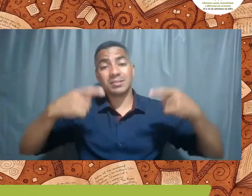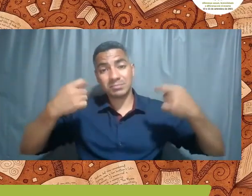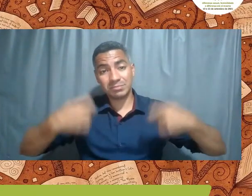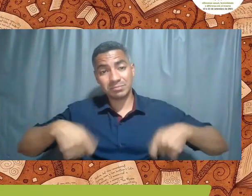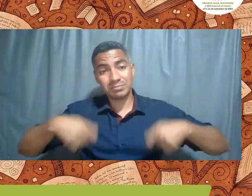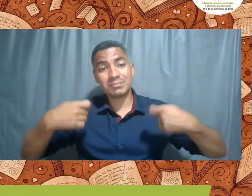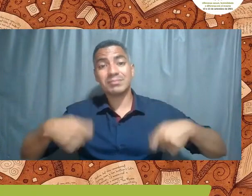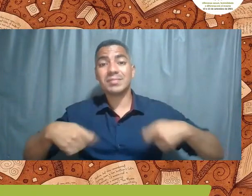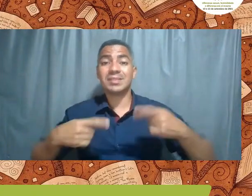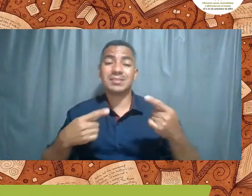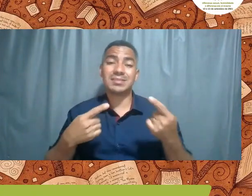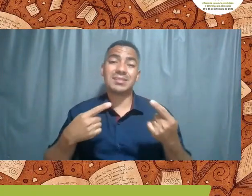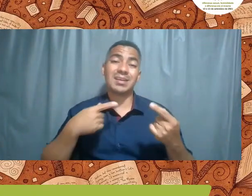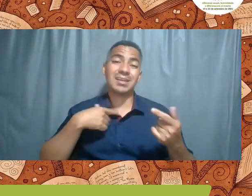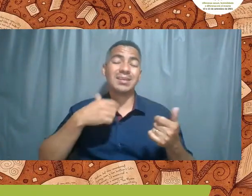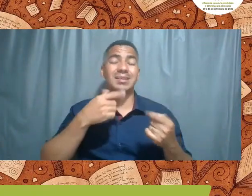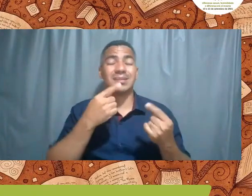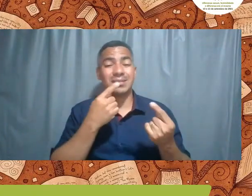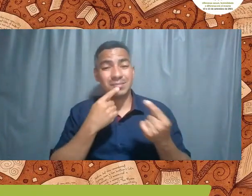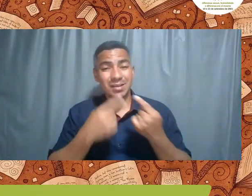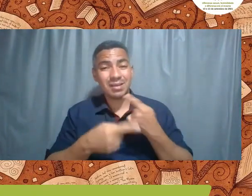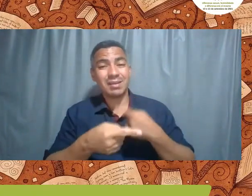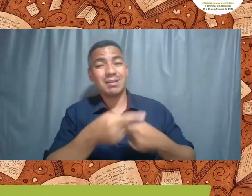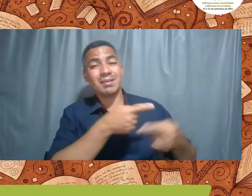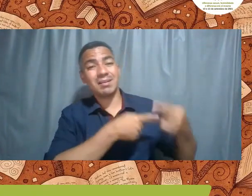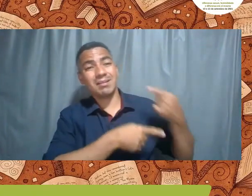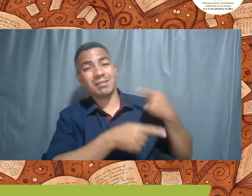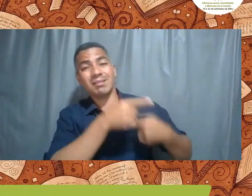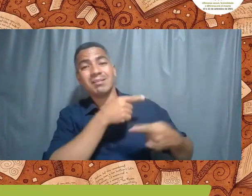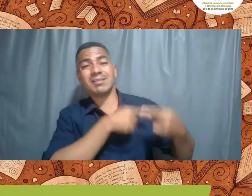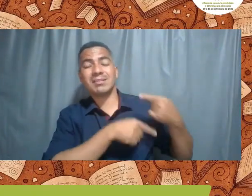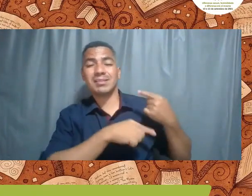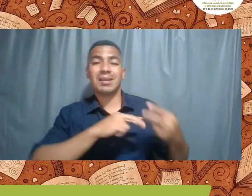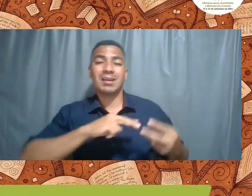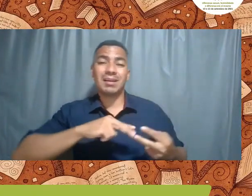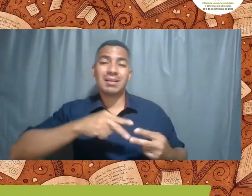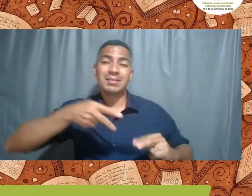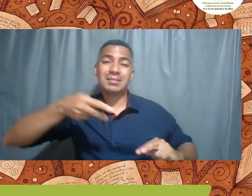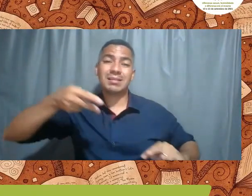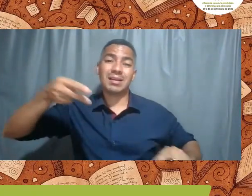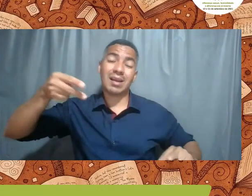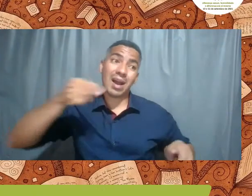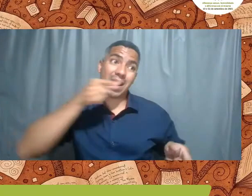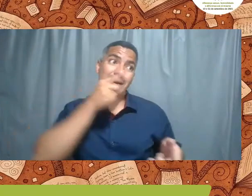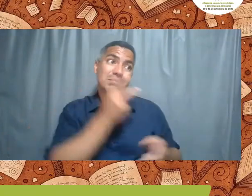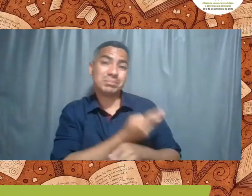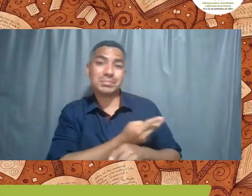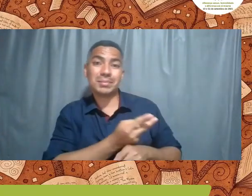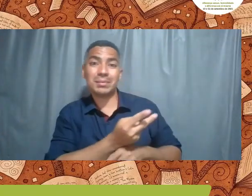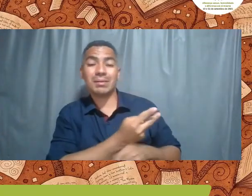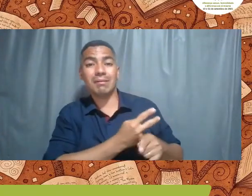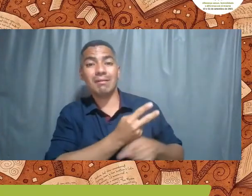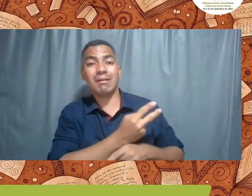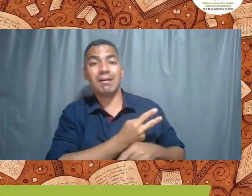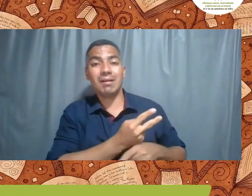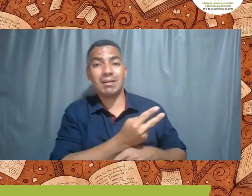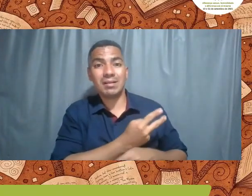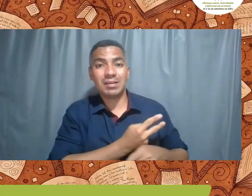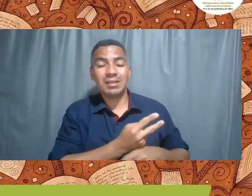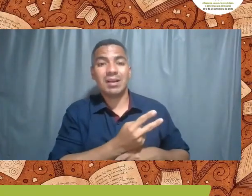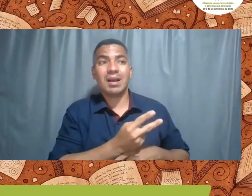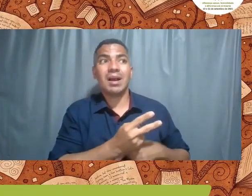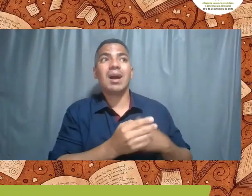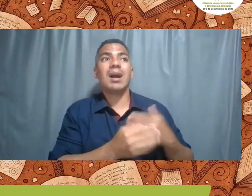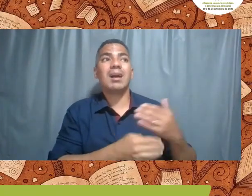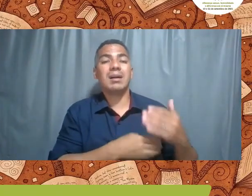pequeno percurso genealógico, né? Para situar efetivamente o que está em jogo no exercício